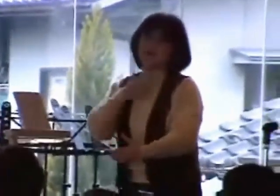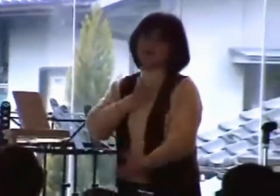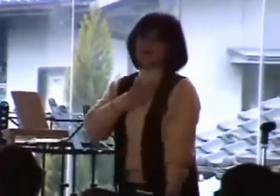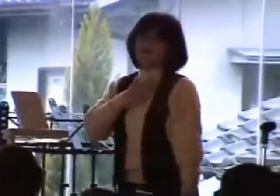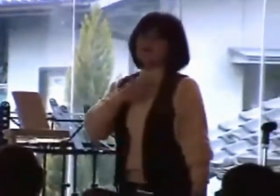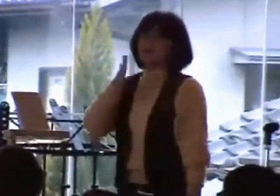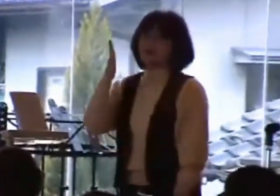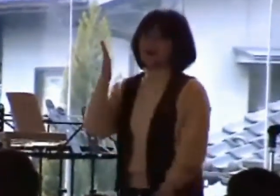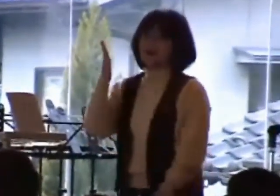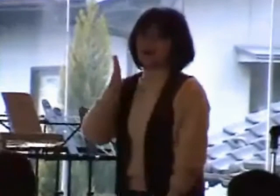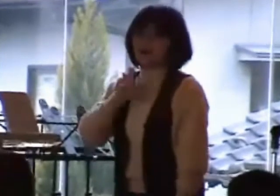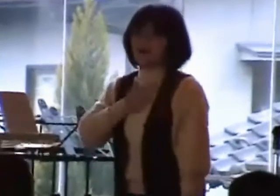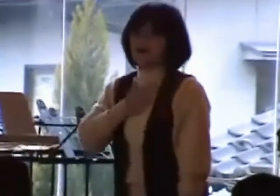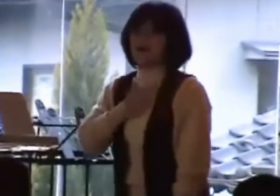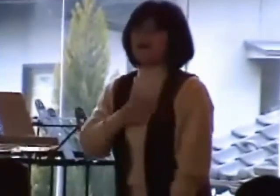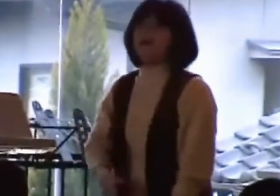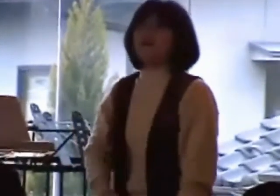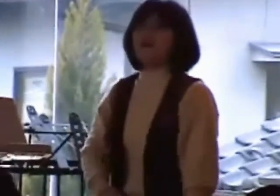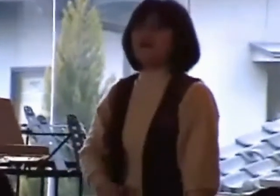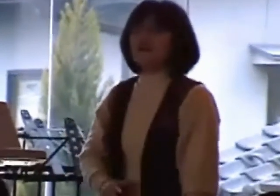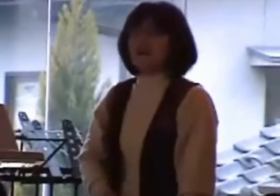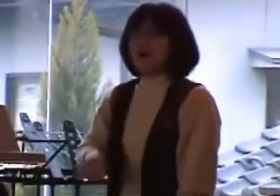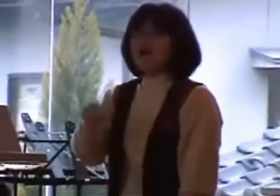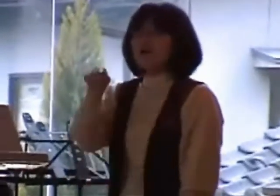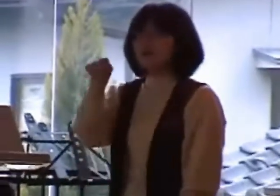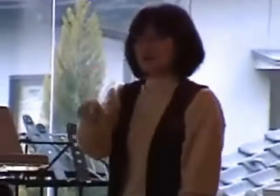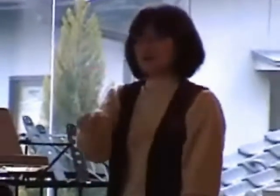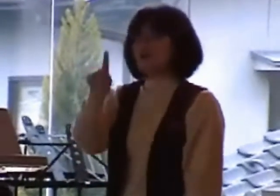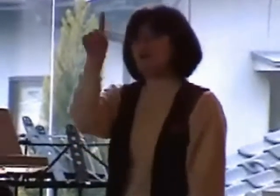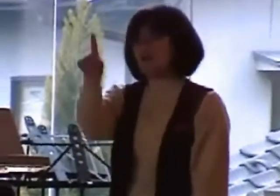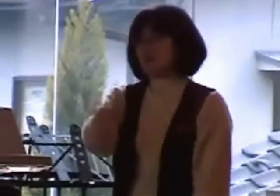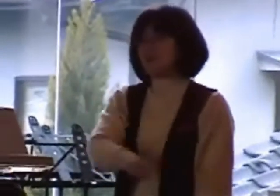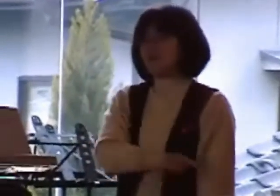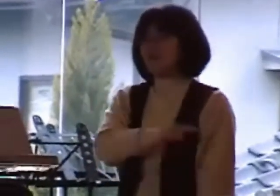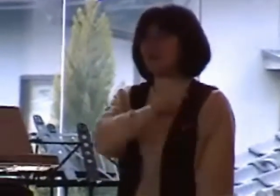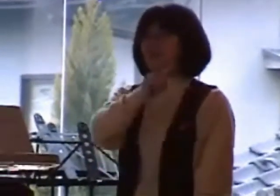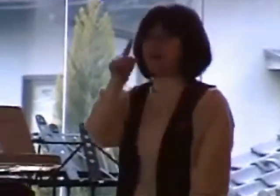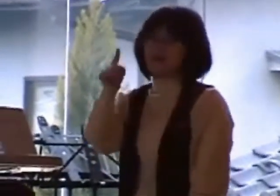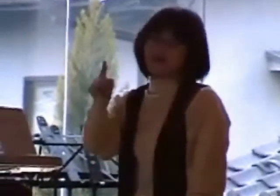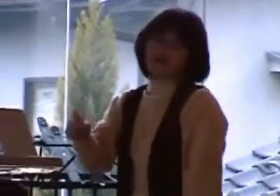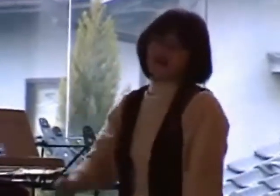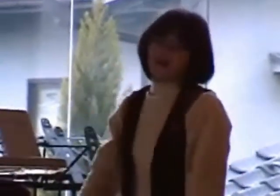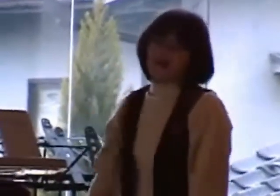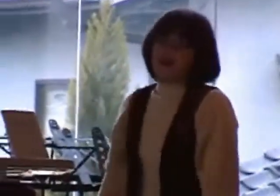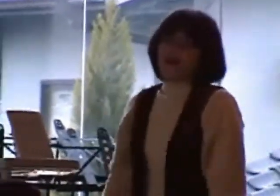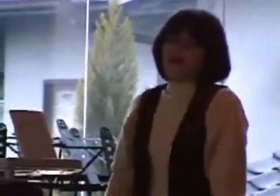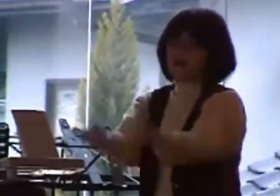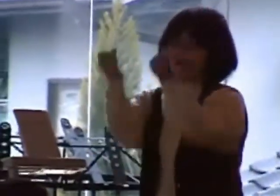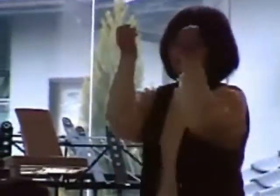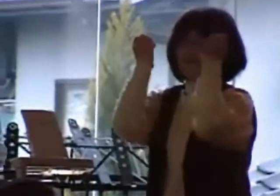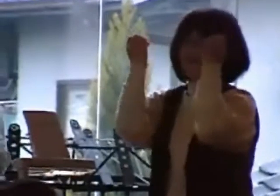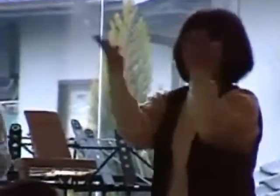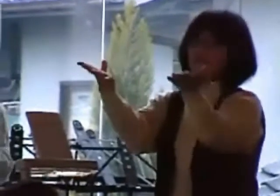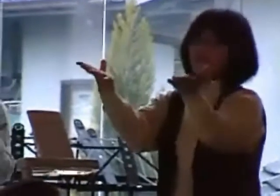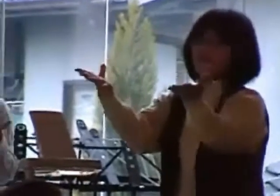るなら、その人は新し